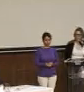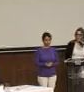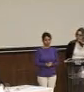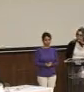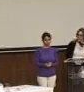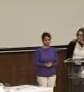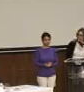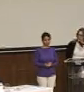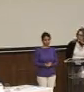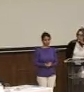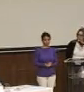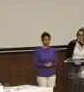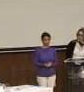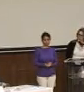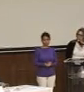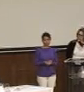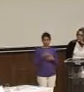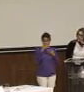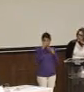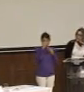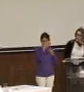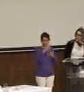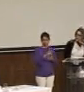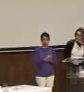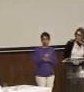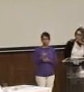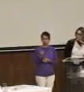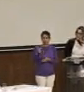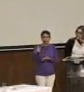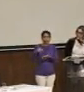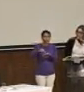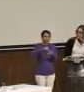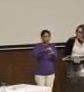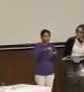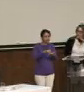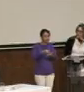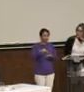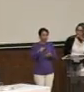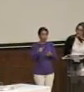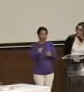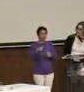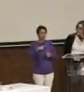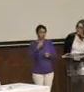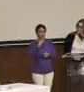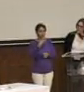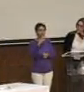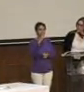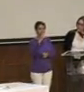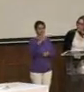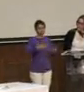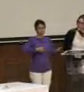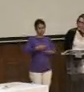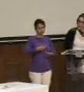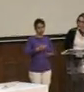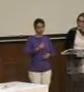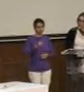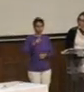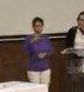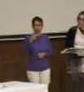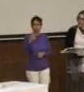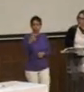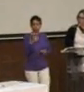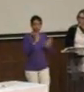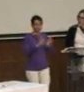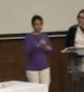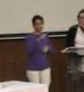Obrigada. Os campings estão recebendo 45 servidores, né? O restante está ficando na